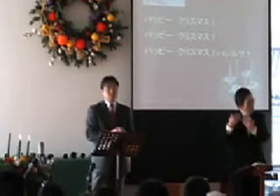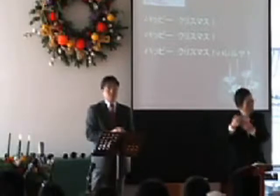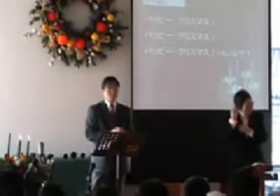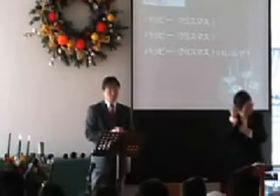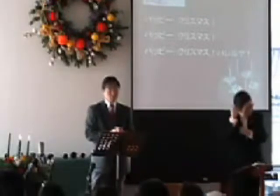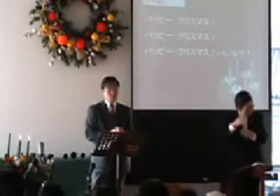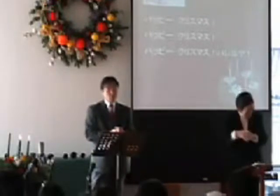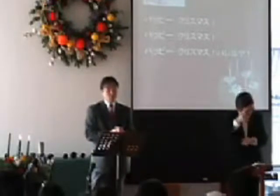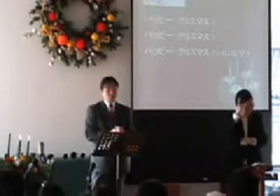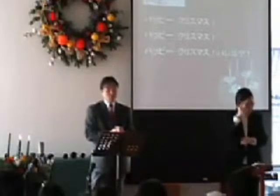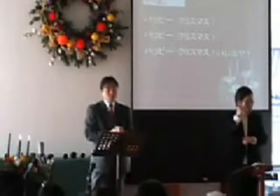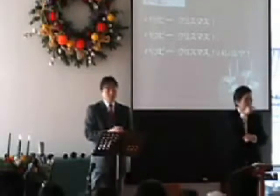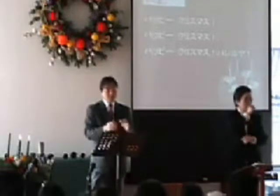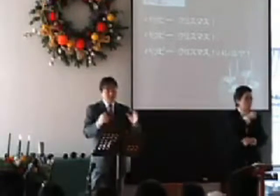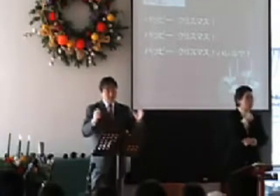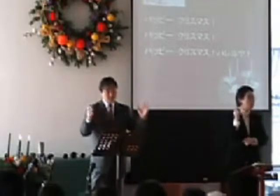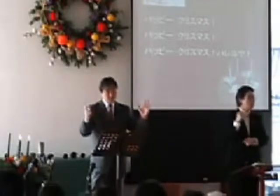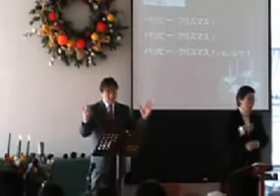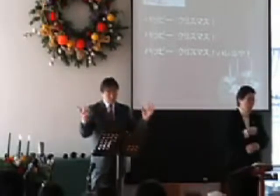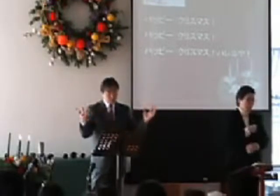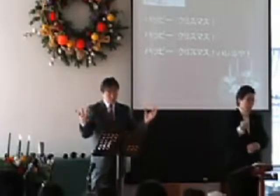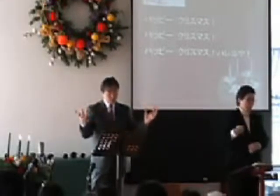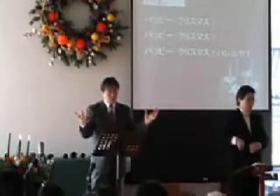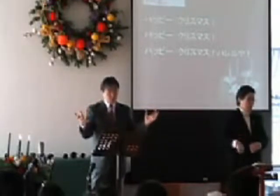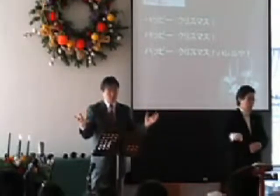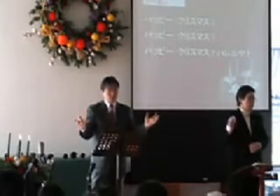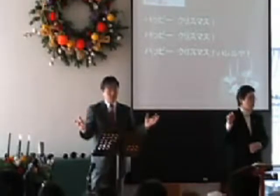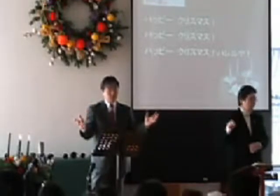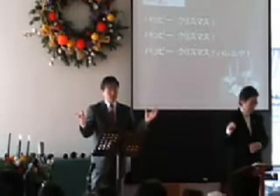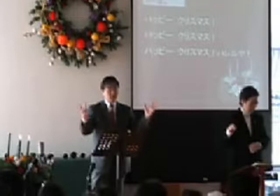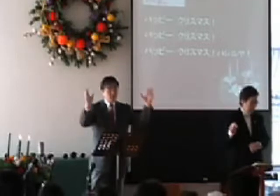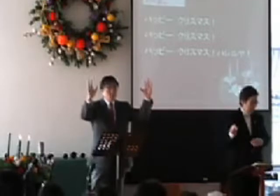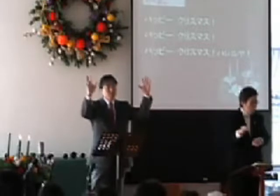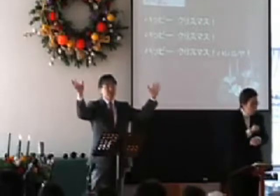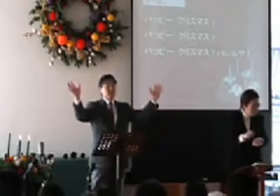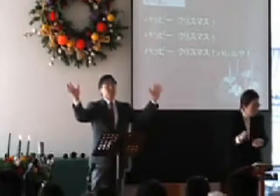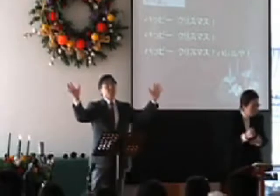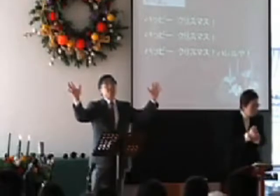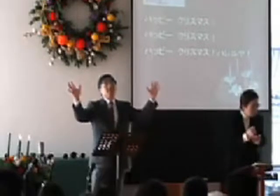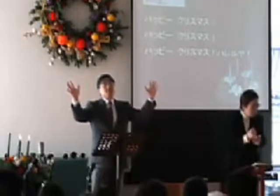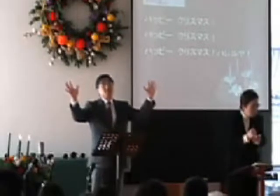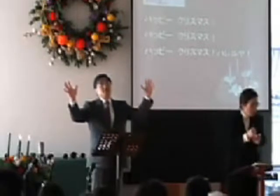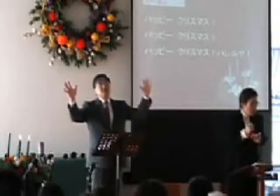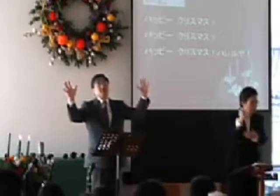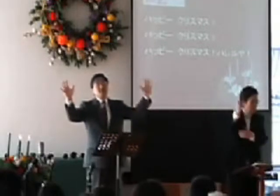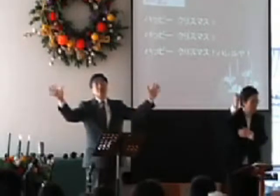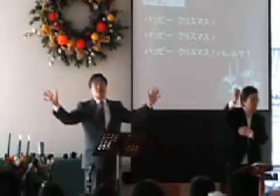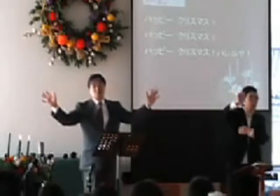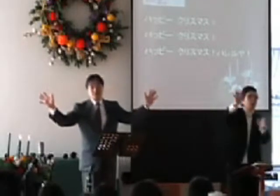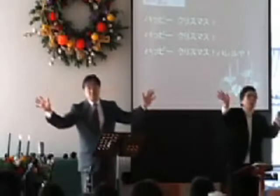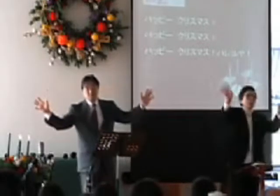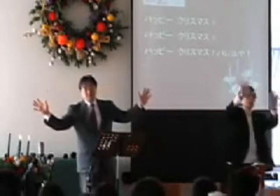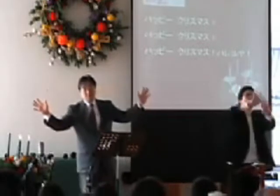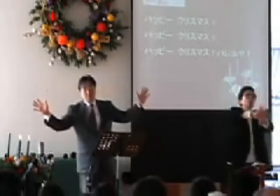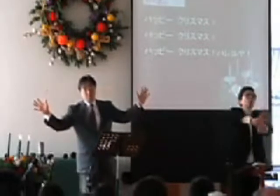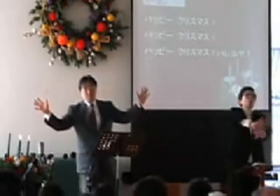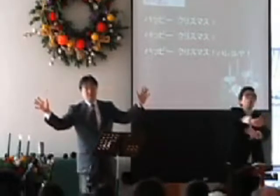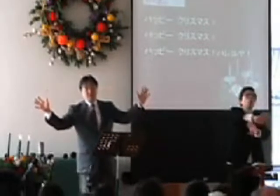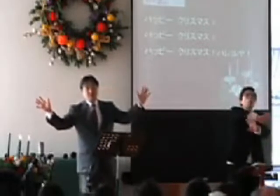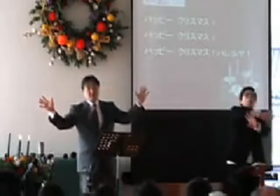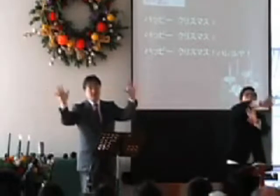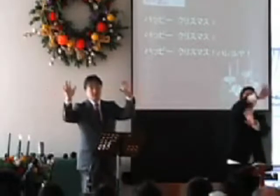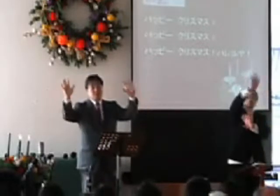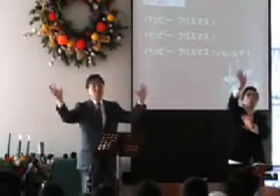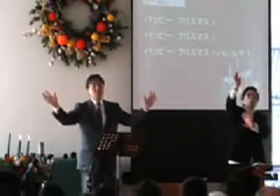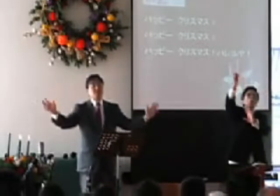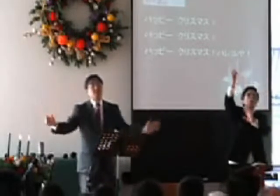いろんな方法でそれを知りたいと思ったんですけどね。で、ペルシャという国、もともと中国が発祥だという